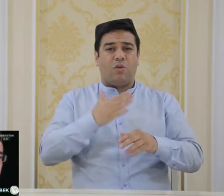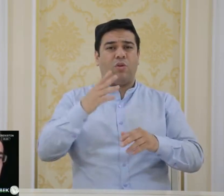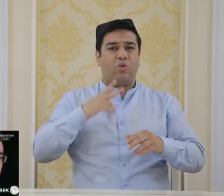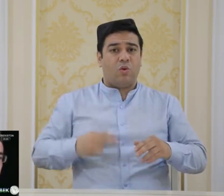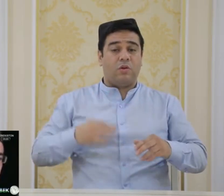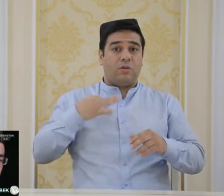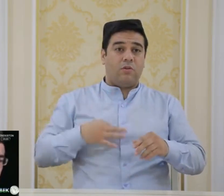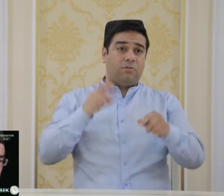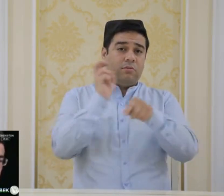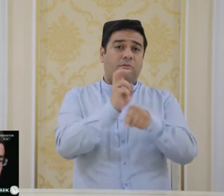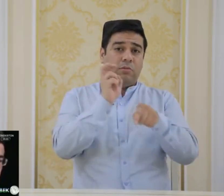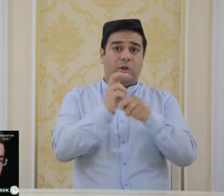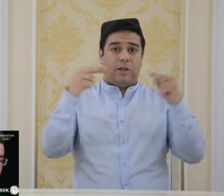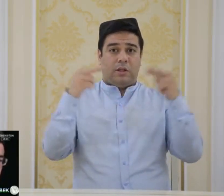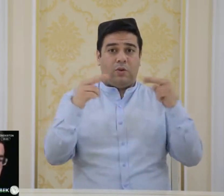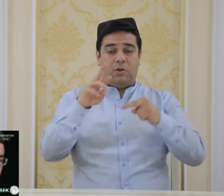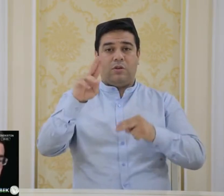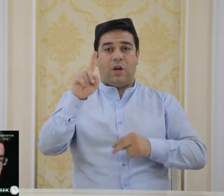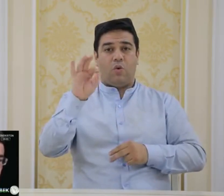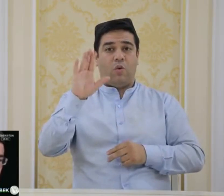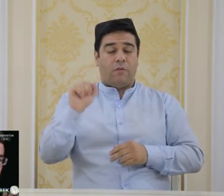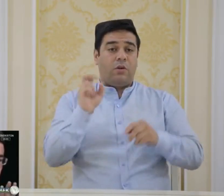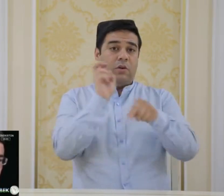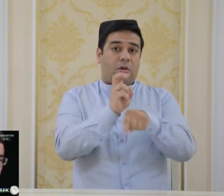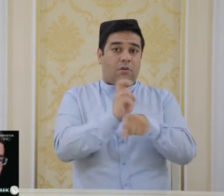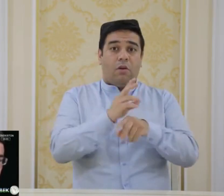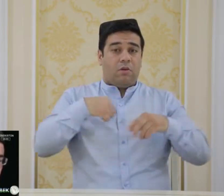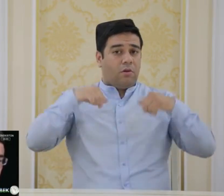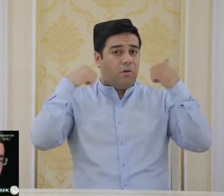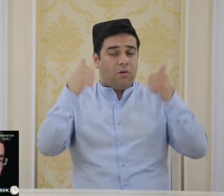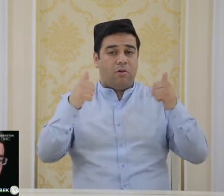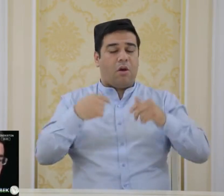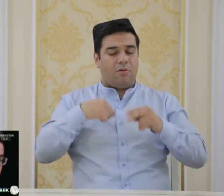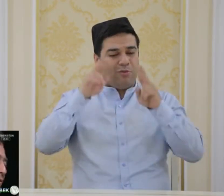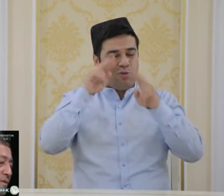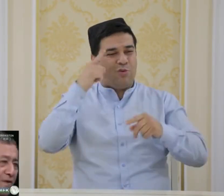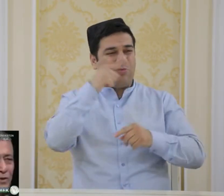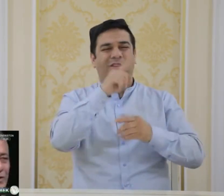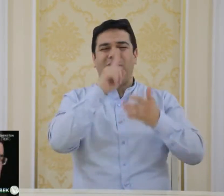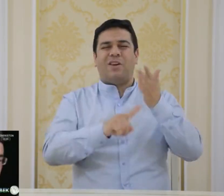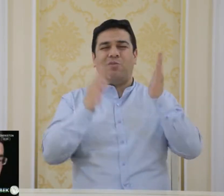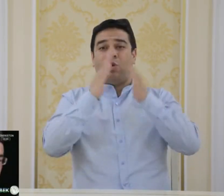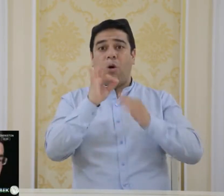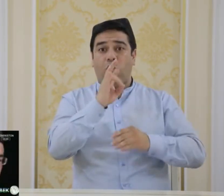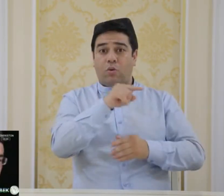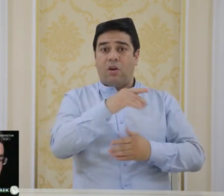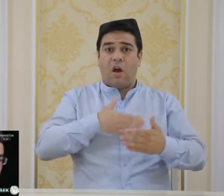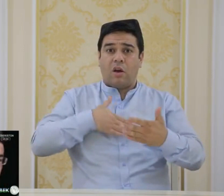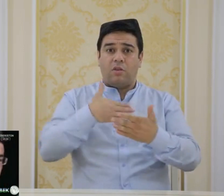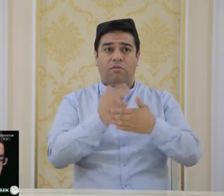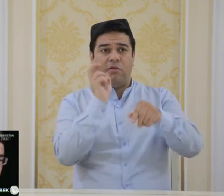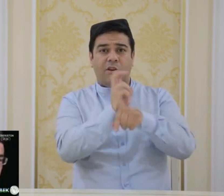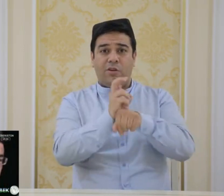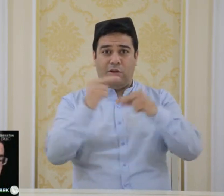Shu otang bilmasin degan nimalar bilan shu bolalarni shu nima qilib o'zi ham shu faol qatnashib yurgan. Endi